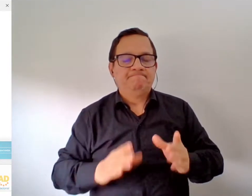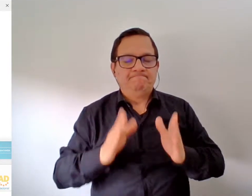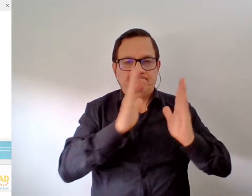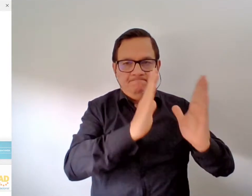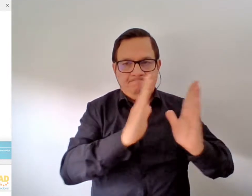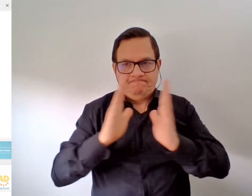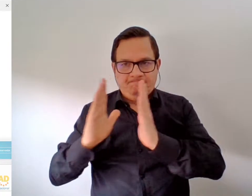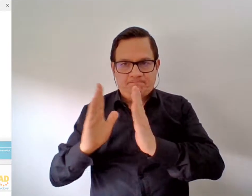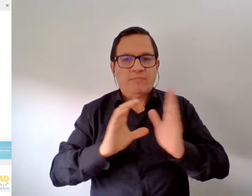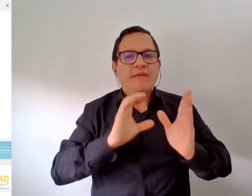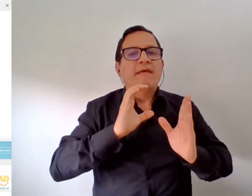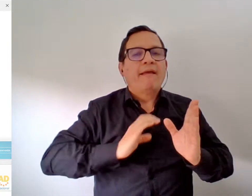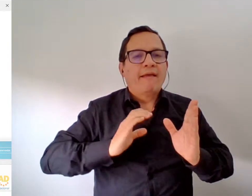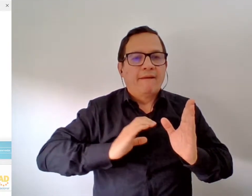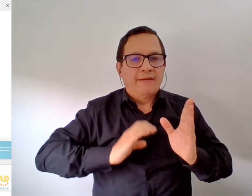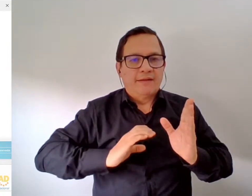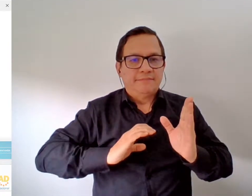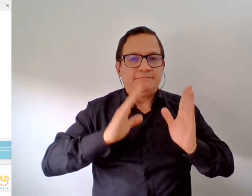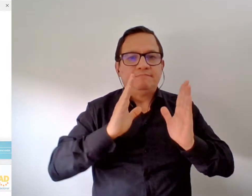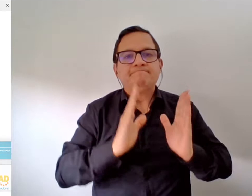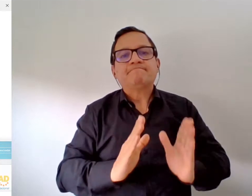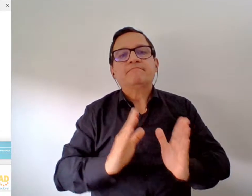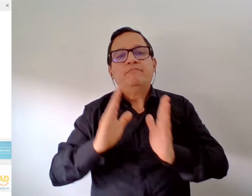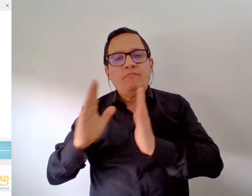Característica de la solución.